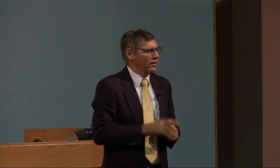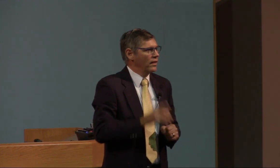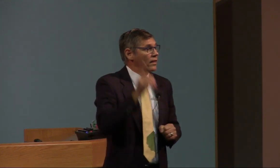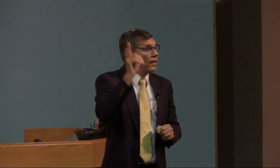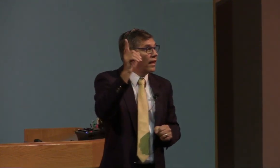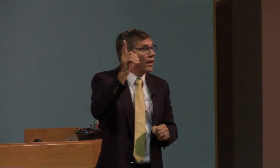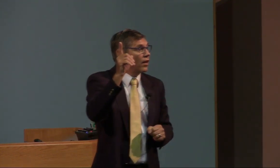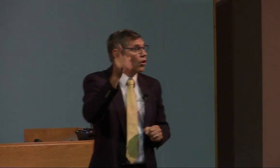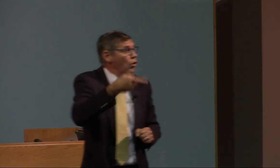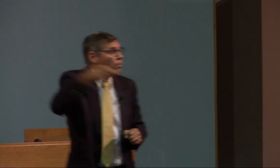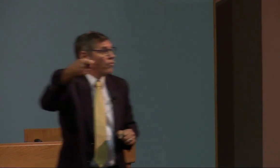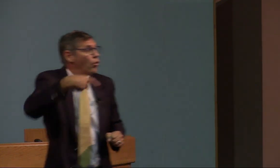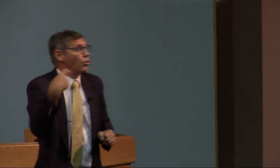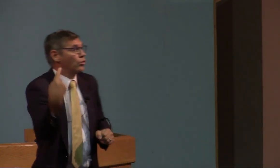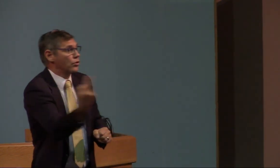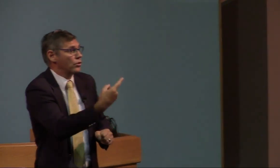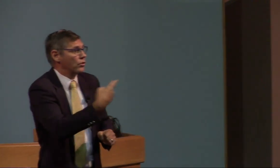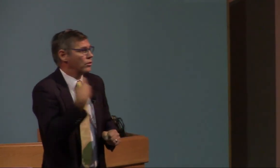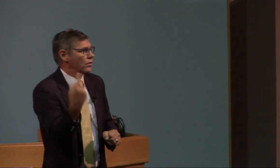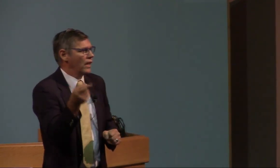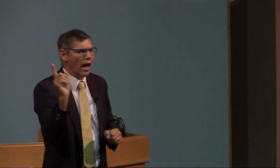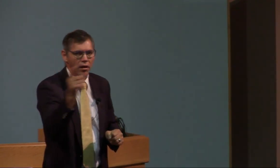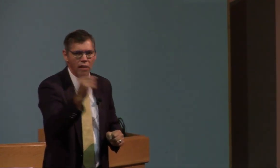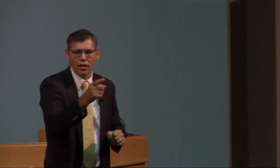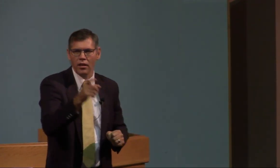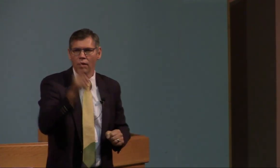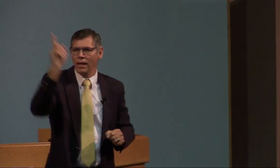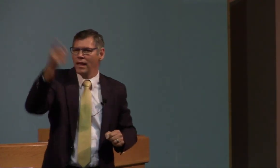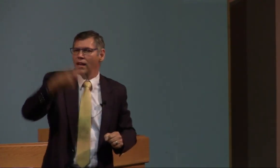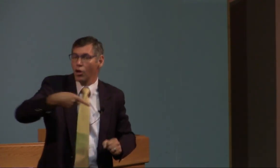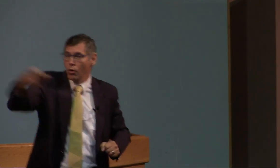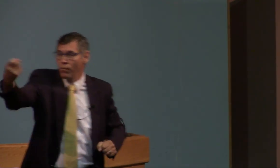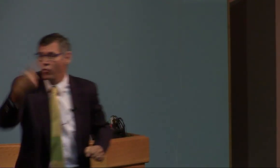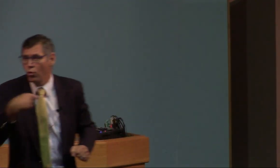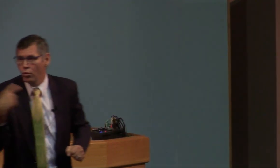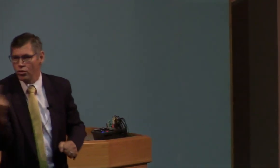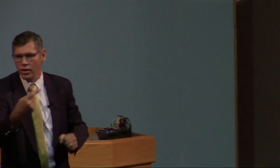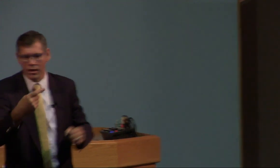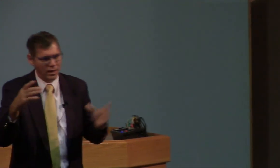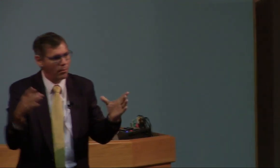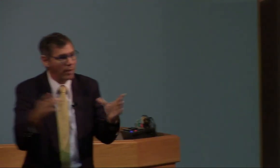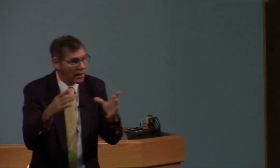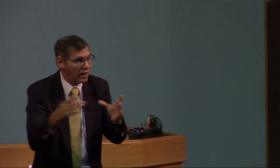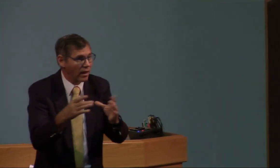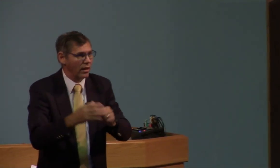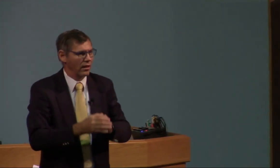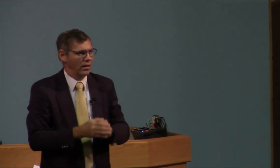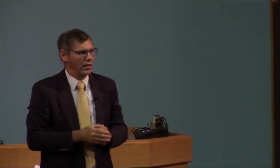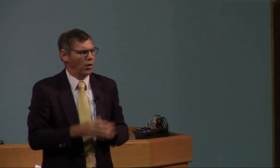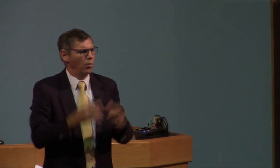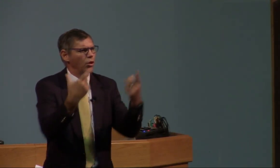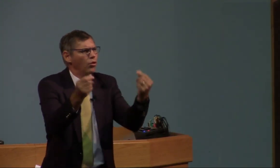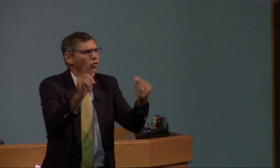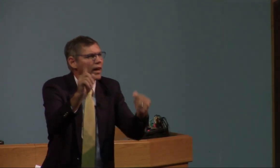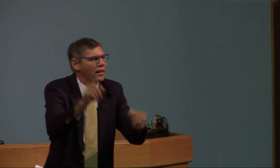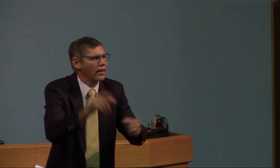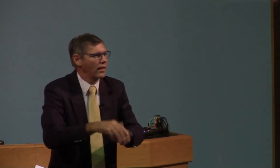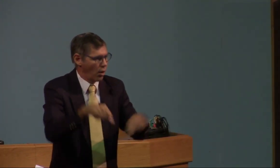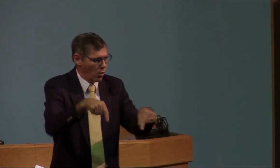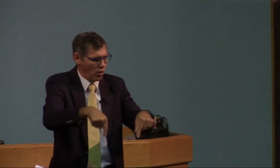Die Here roep vir ons. Elkeen, maar die Here roep vir ons as gemeente om te doen wat nou in die